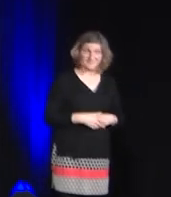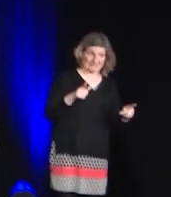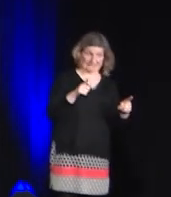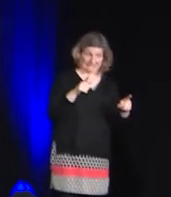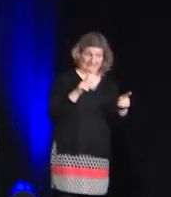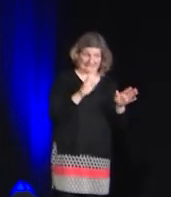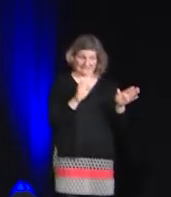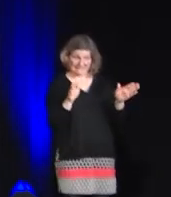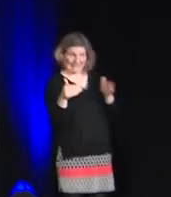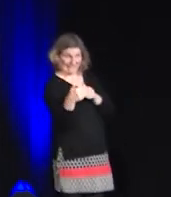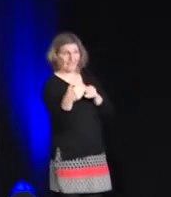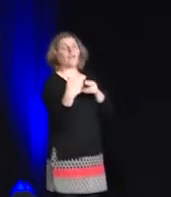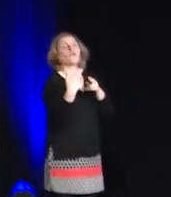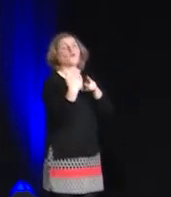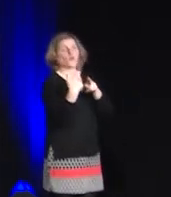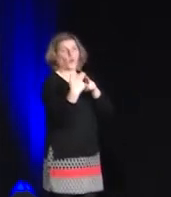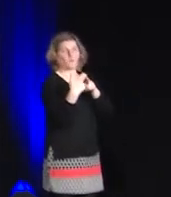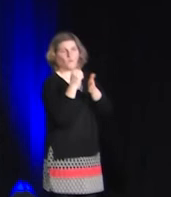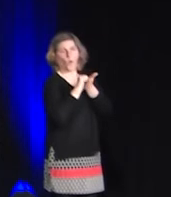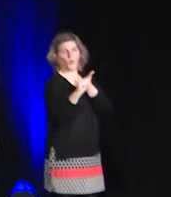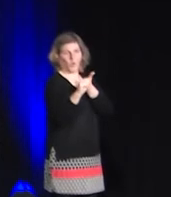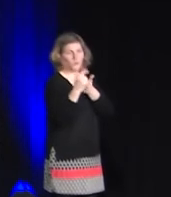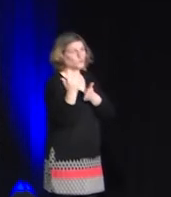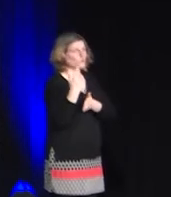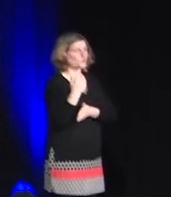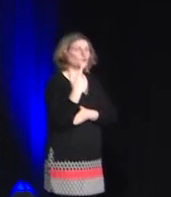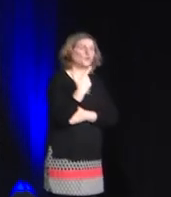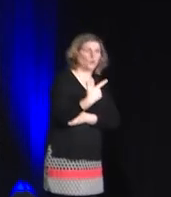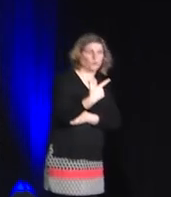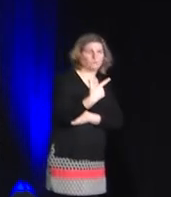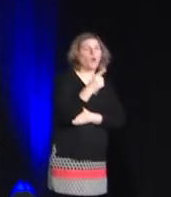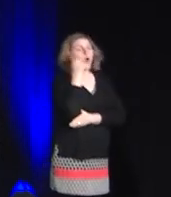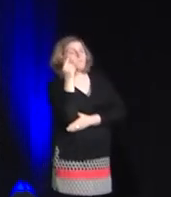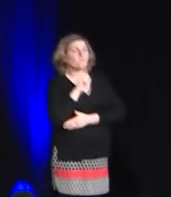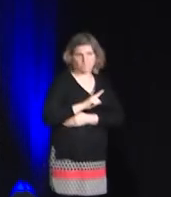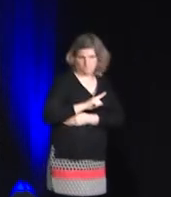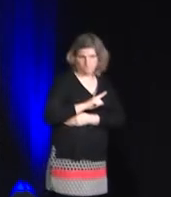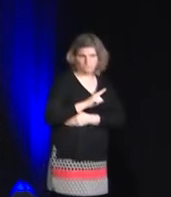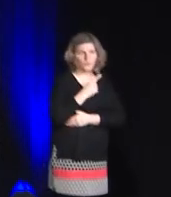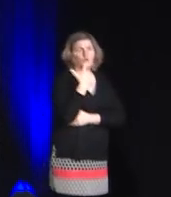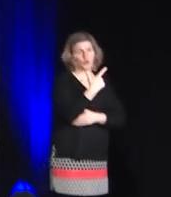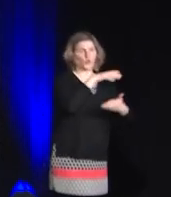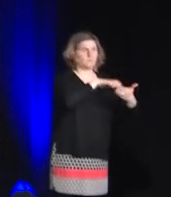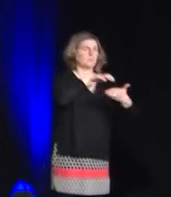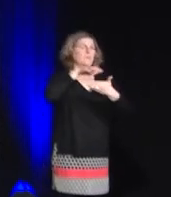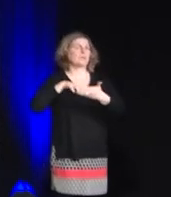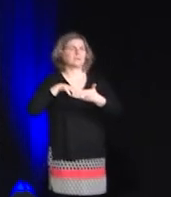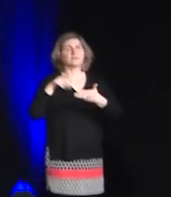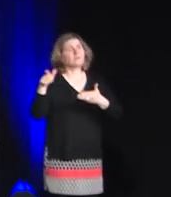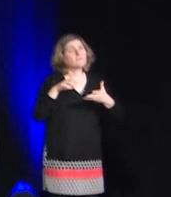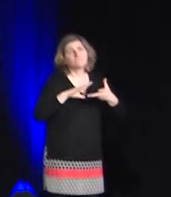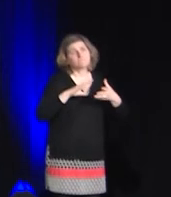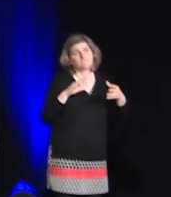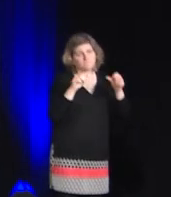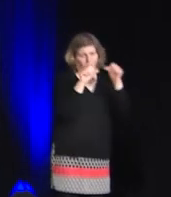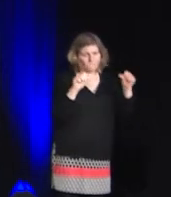Donc derrière vous avez les noms des auteurs. Toujours deux auteurs, autrices, donc deux textes à chaque fois. C'est un format très simple, c'est très